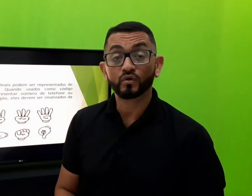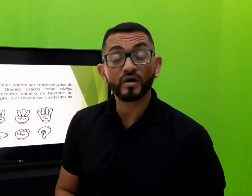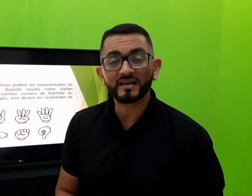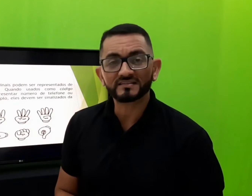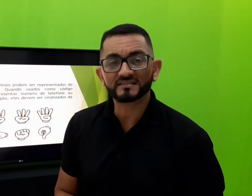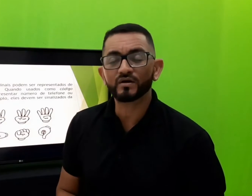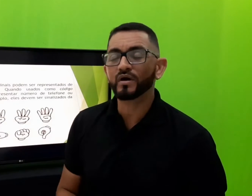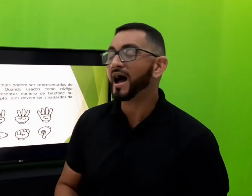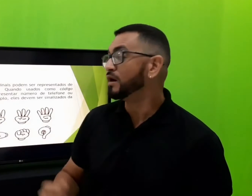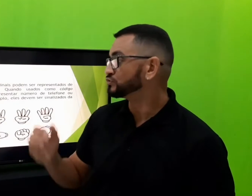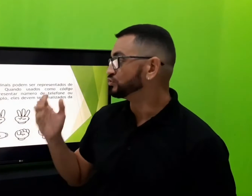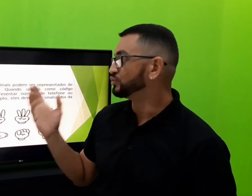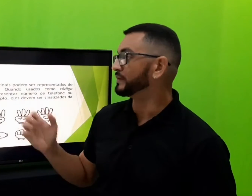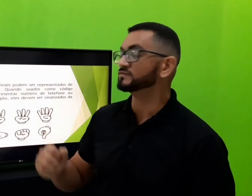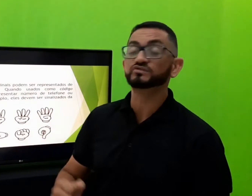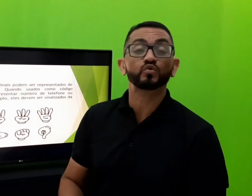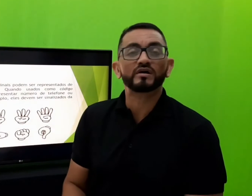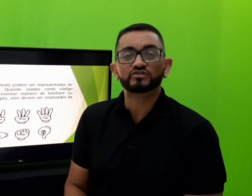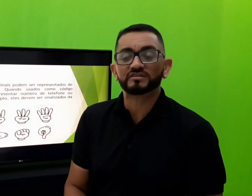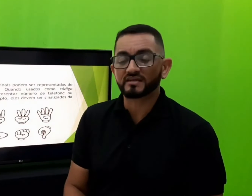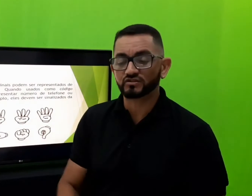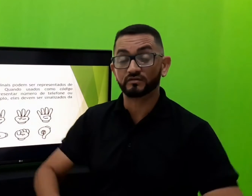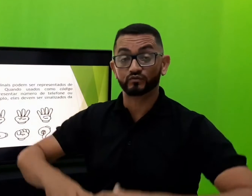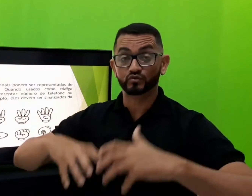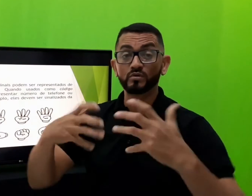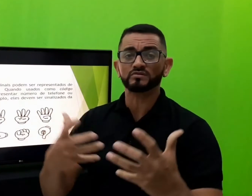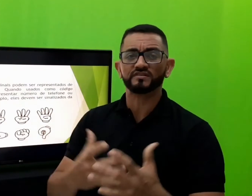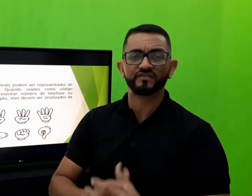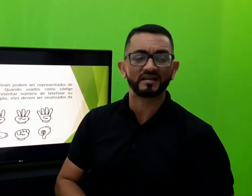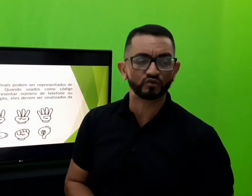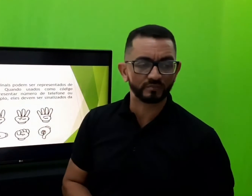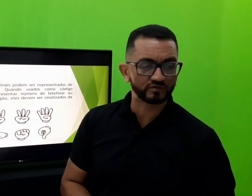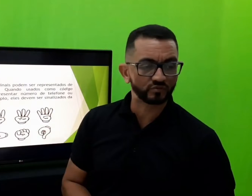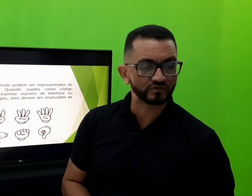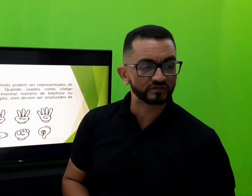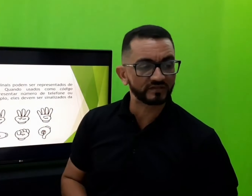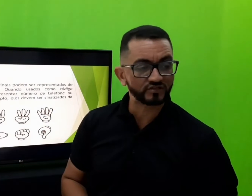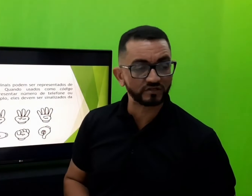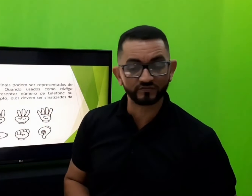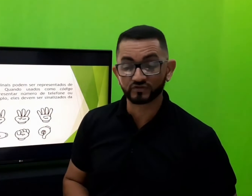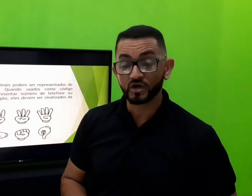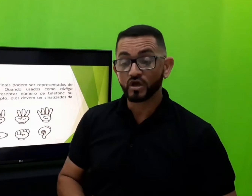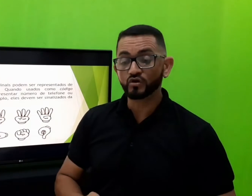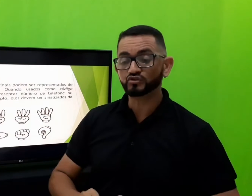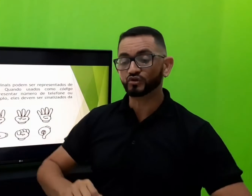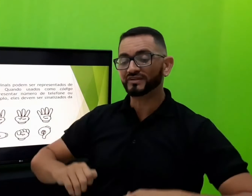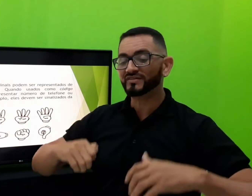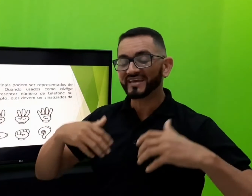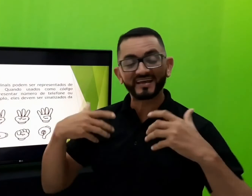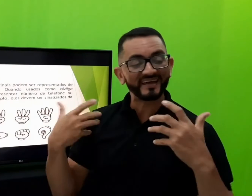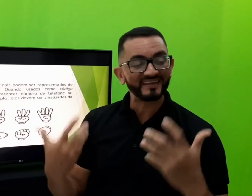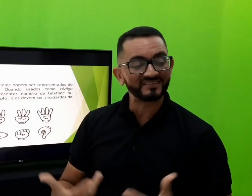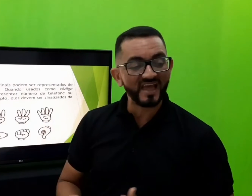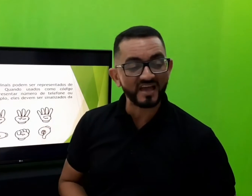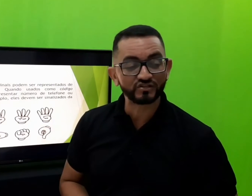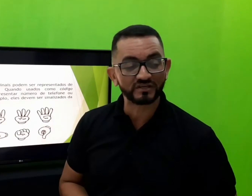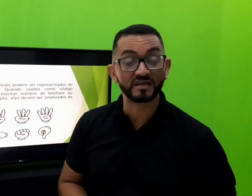Com relação aos números quantitativos. Quando se fala em números quantitativos, eu estou dando aquela ideia de quê?